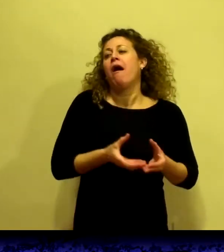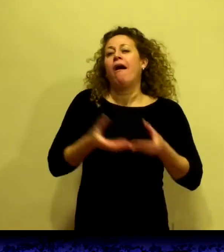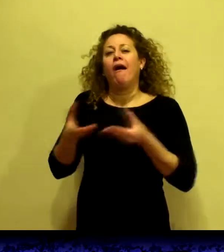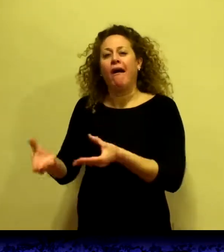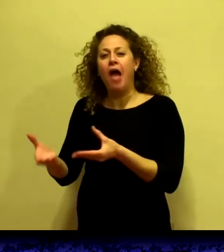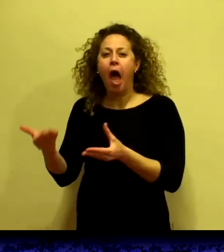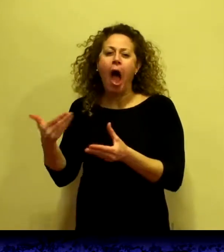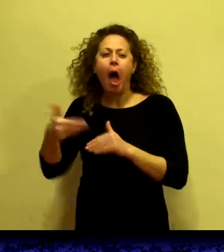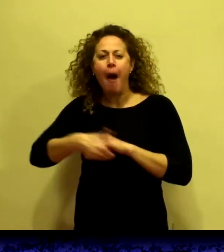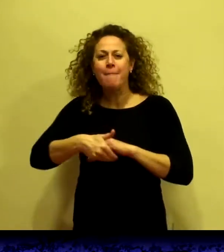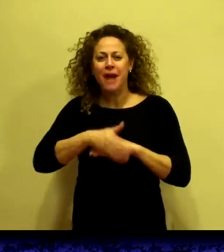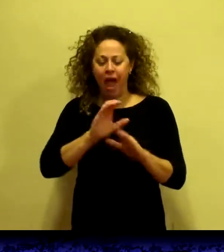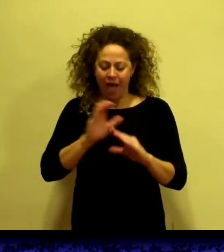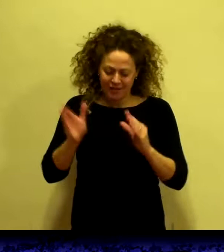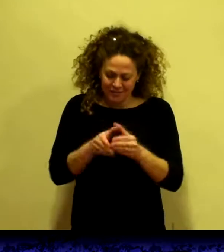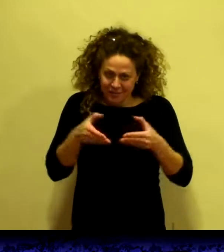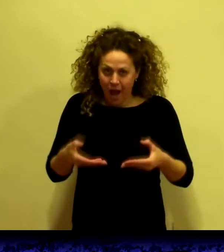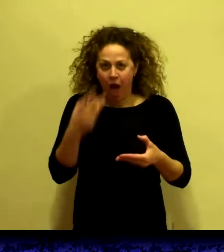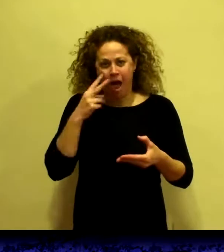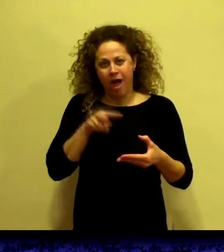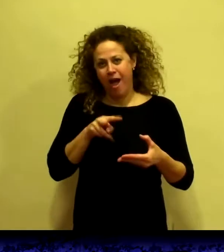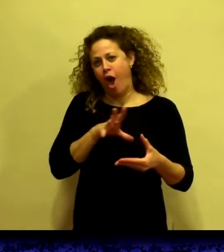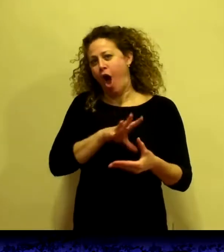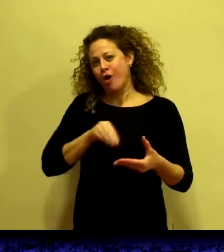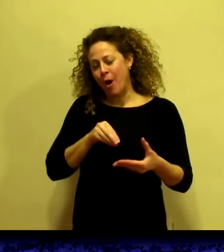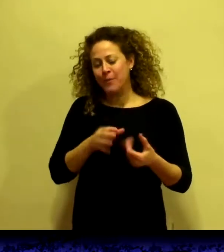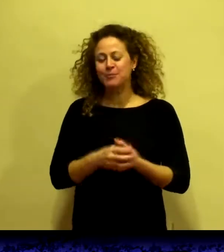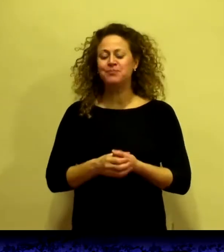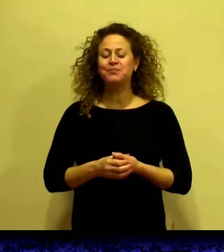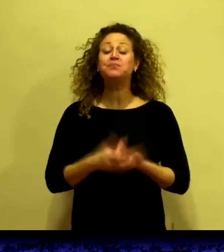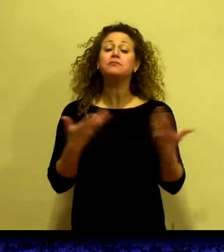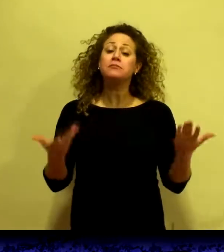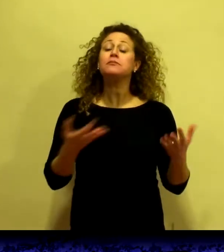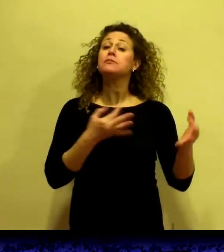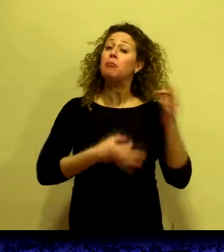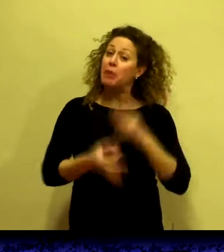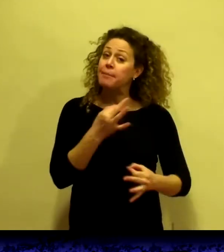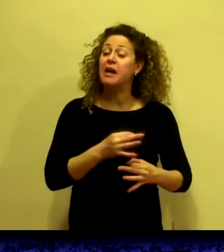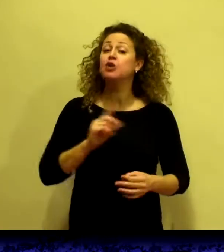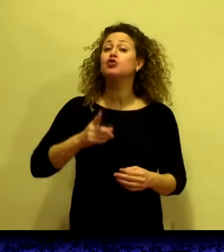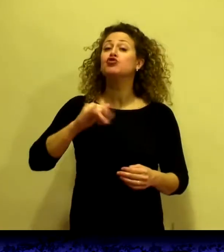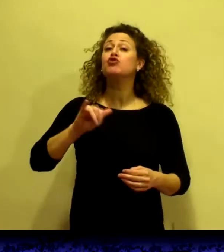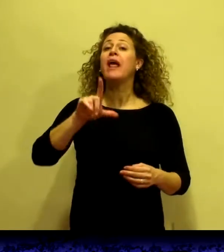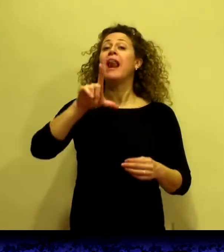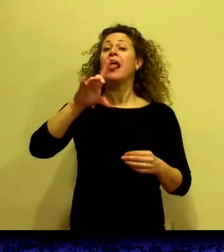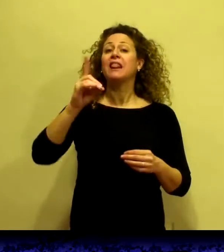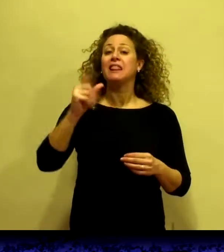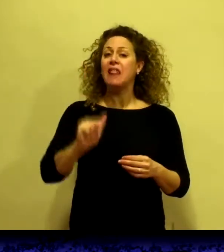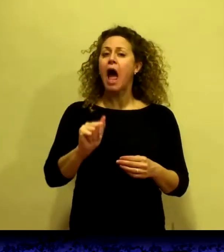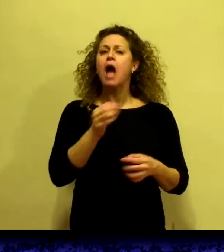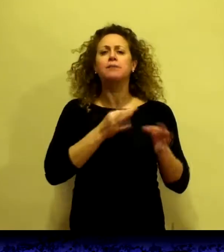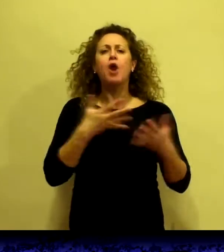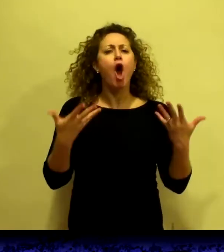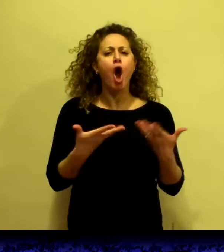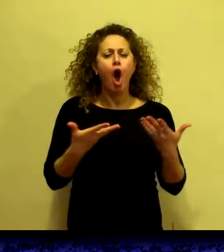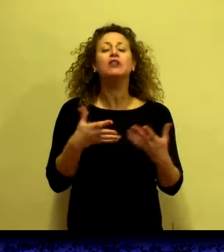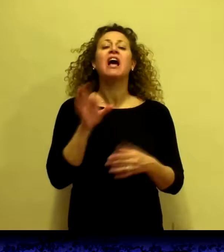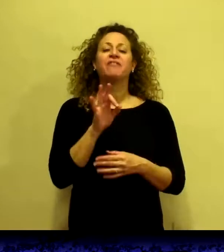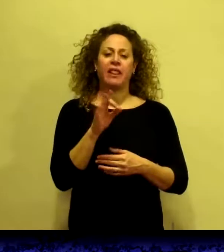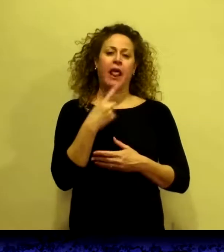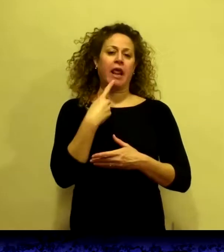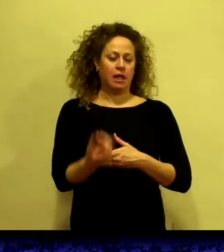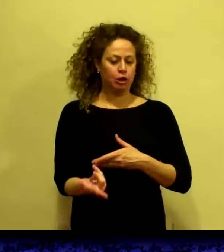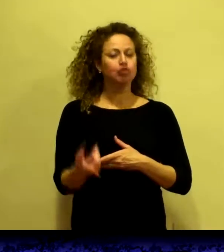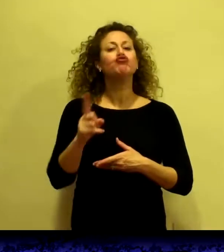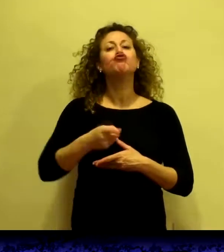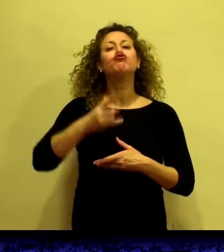scusa. Sì, il nome. Il nome. Perché la Gilda? Allora, sì. Cos'è la Gilda? So che in pochi lo sanno, la Gilda praticamente è un